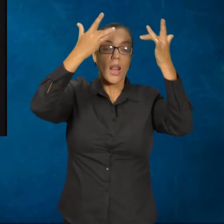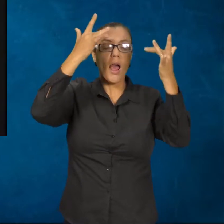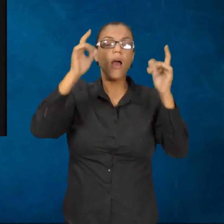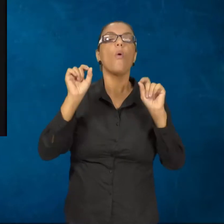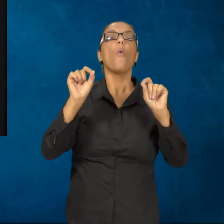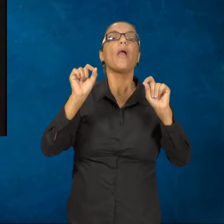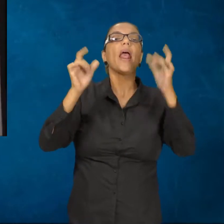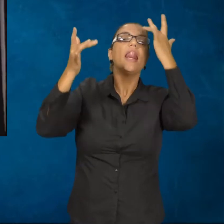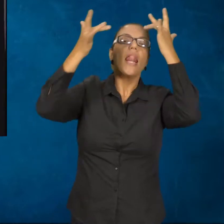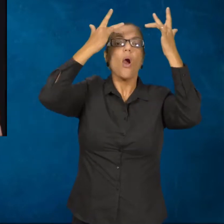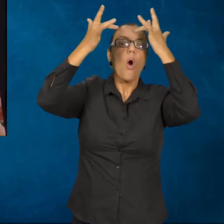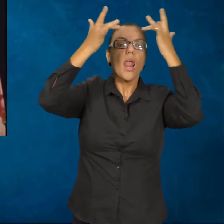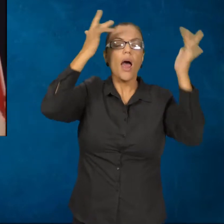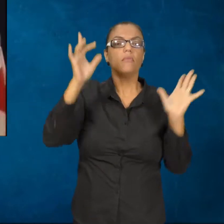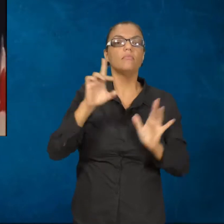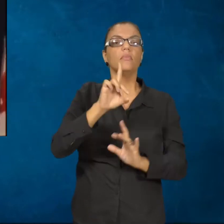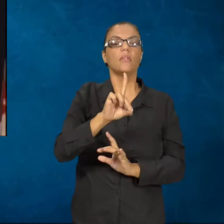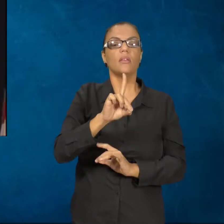Quando